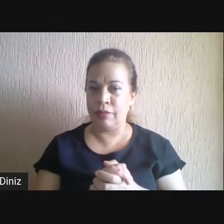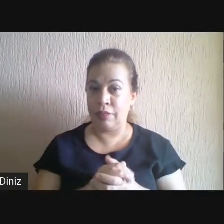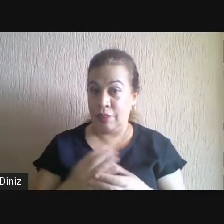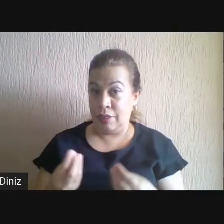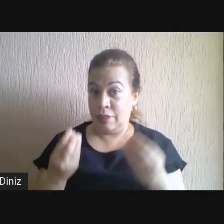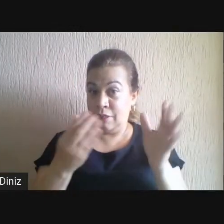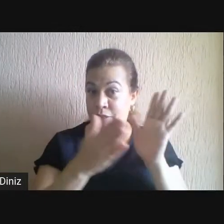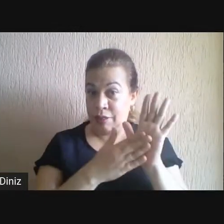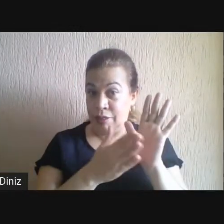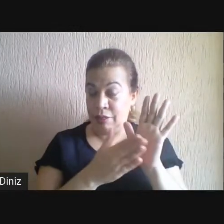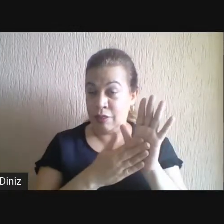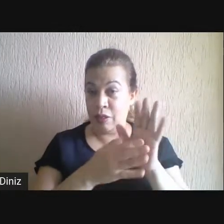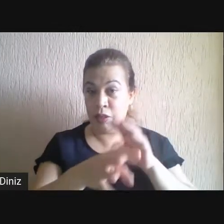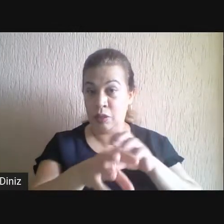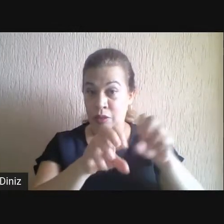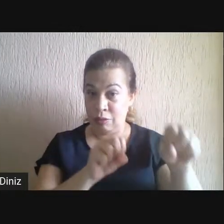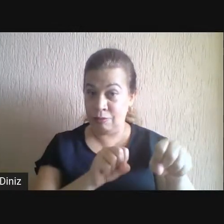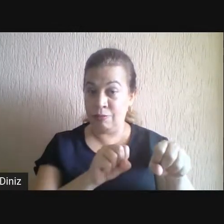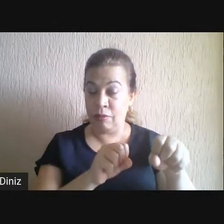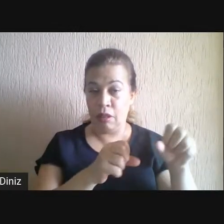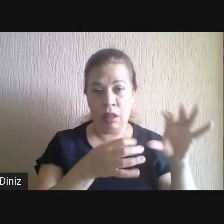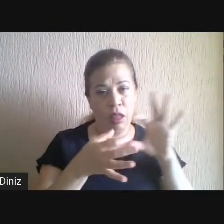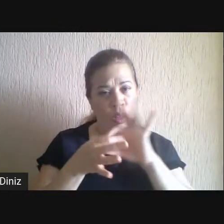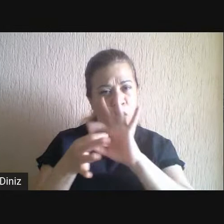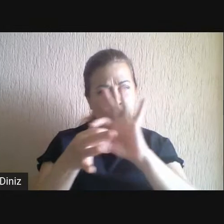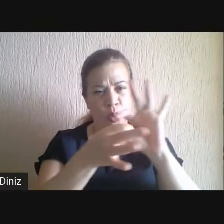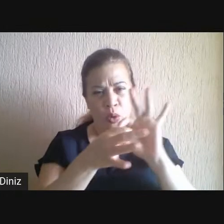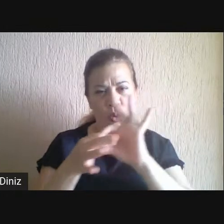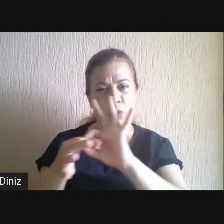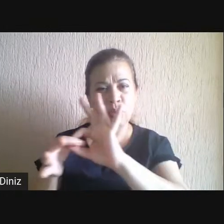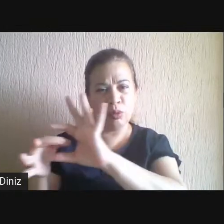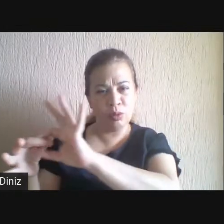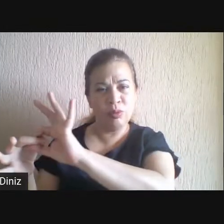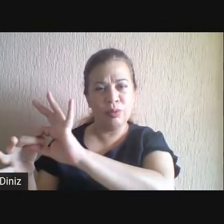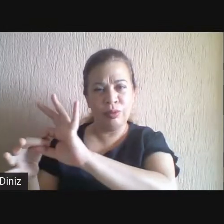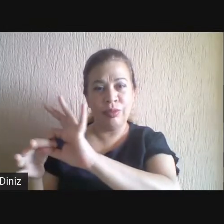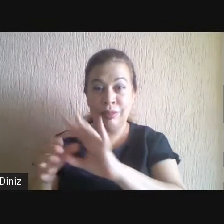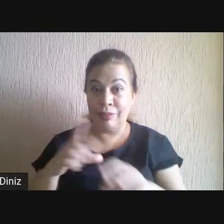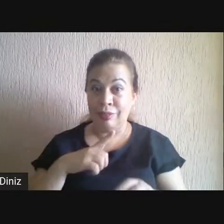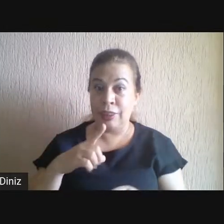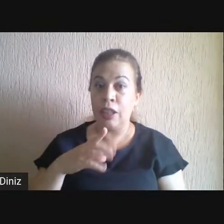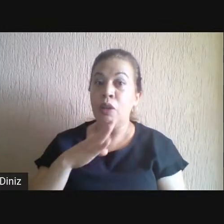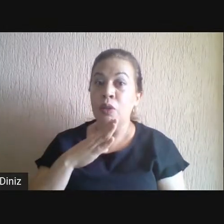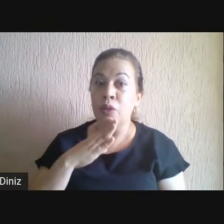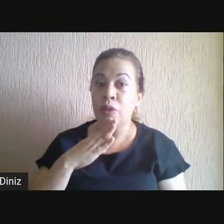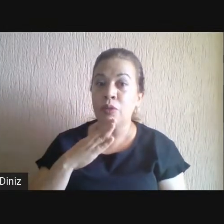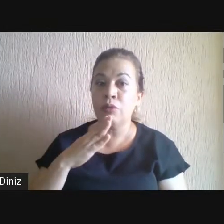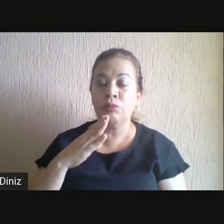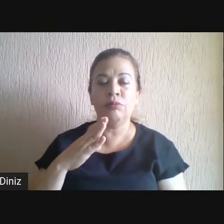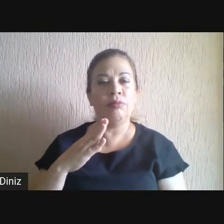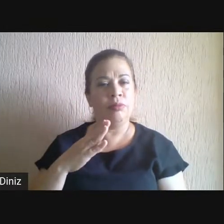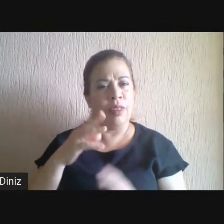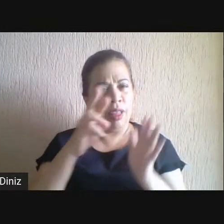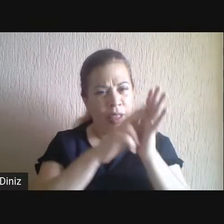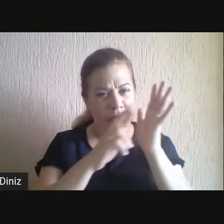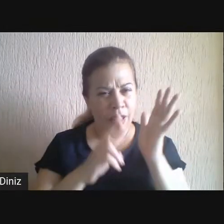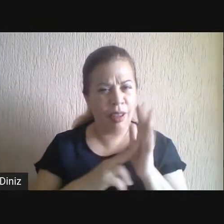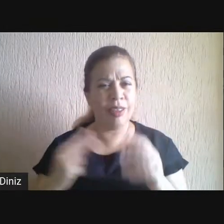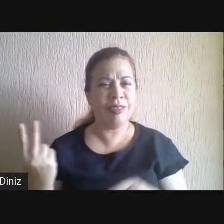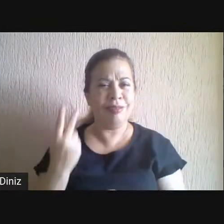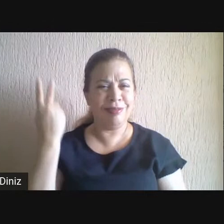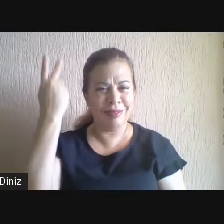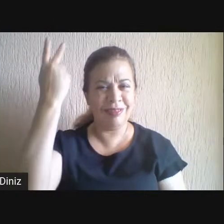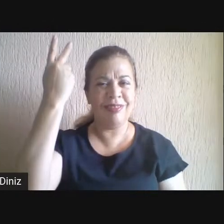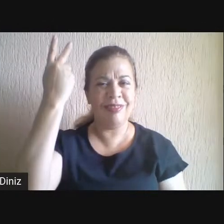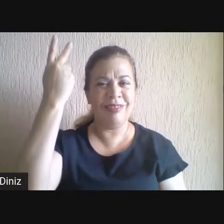uma formação contextualizada, banhada de conhecimentos, princípios e valores